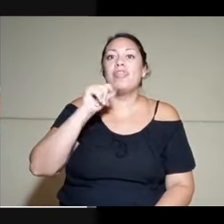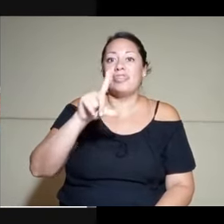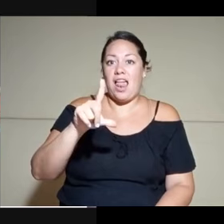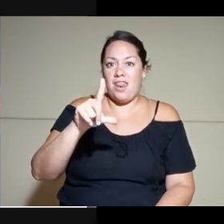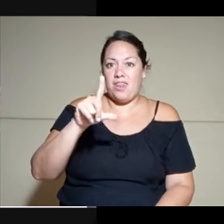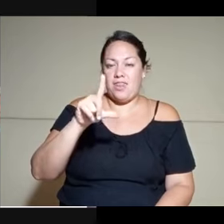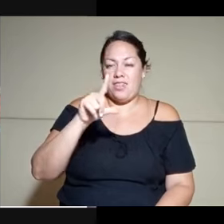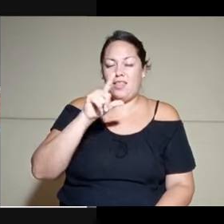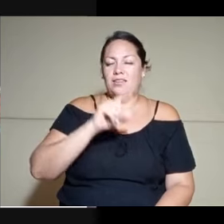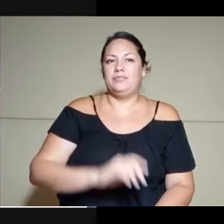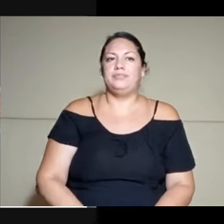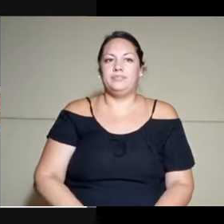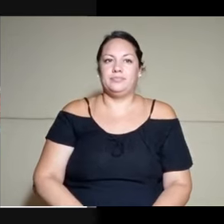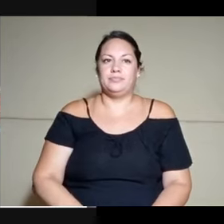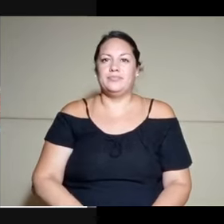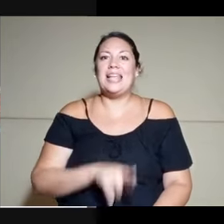llama órbito